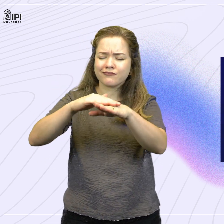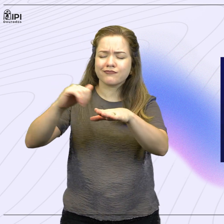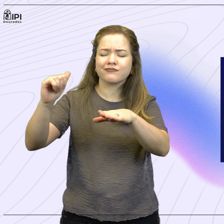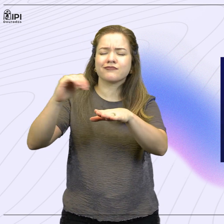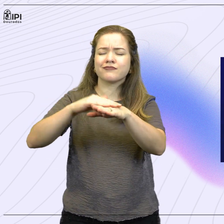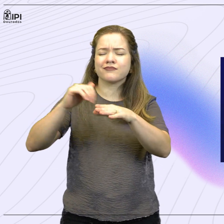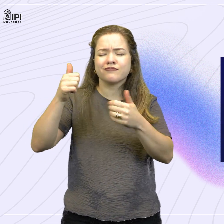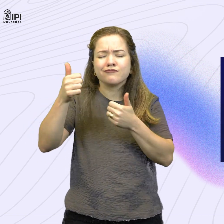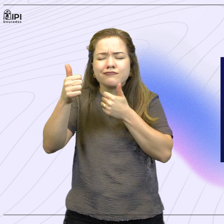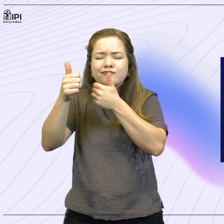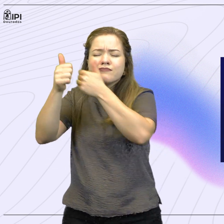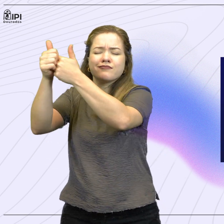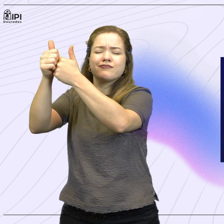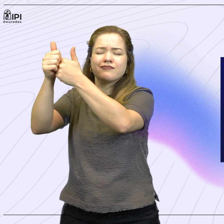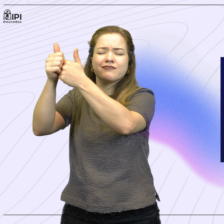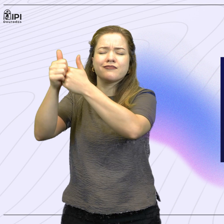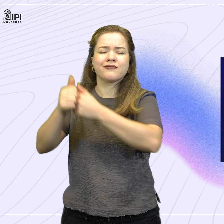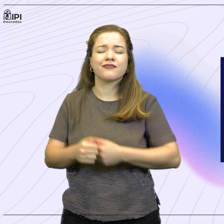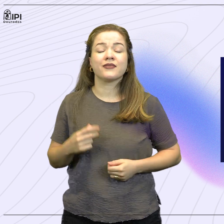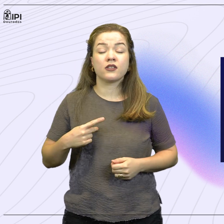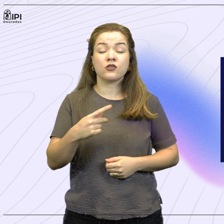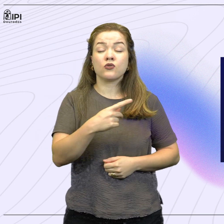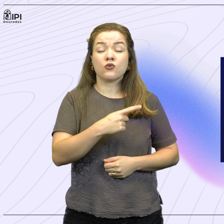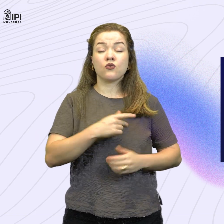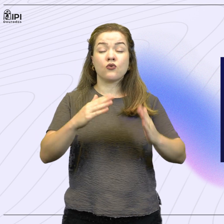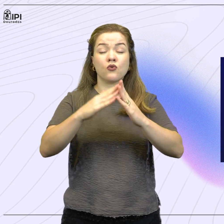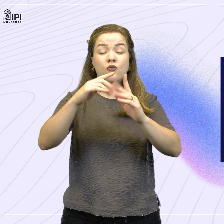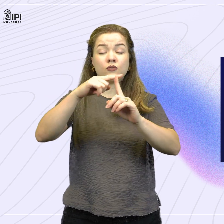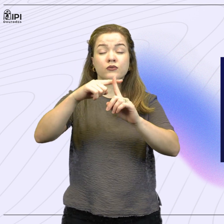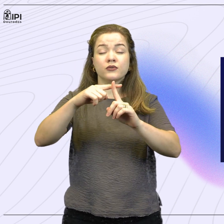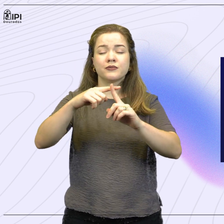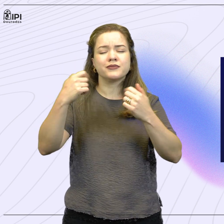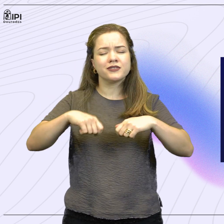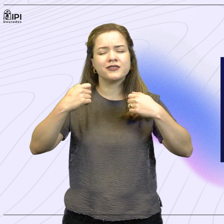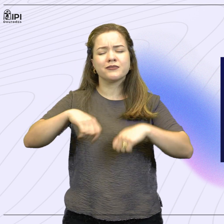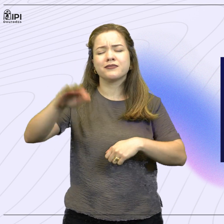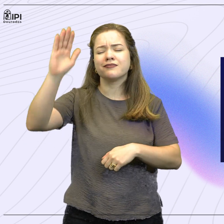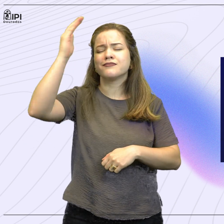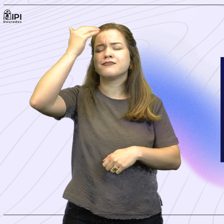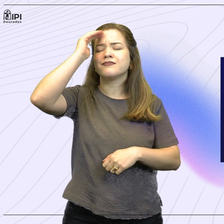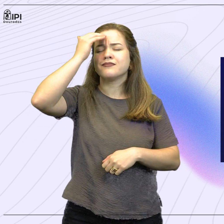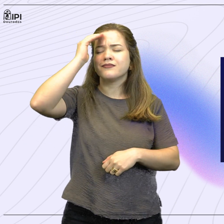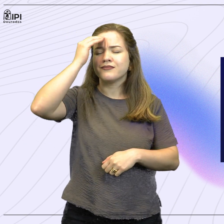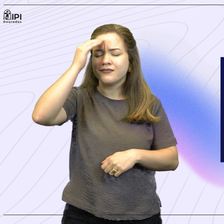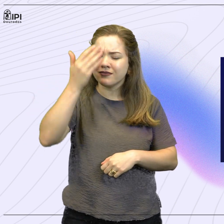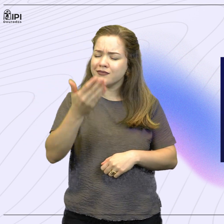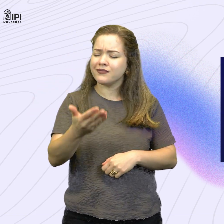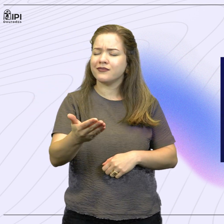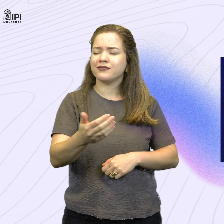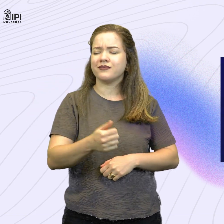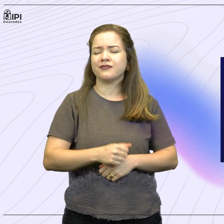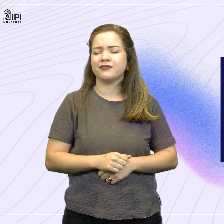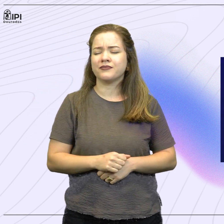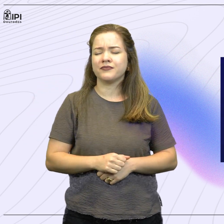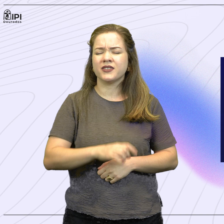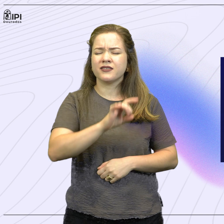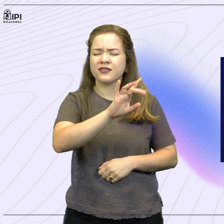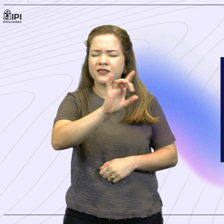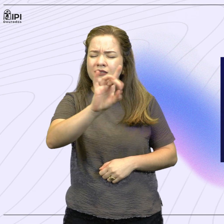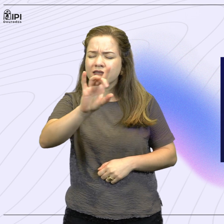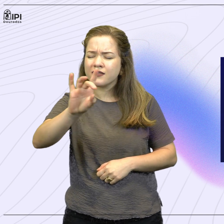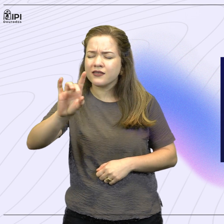para perto, Pai. Ó Deus, que nós como igreja possamos entender isso, que nós como igreja possamos viver isso a cada dia, Pai. E que cada um, Deus,